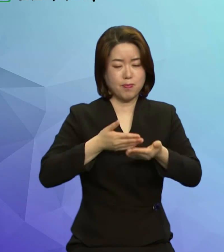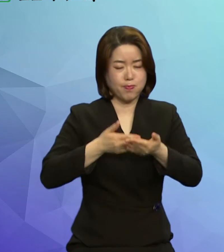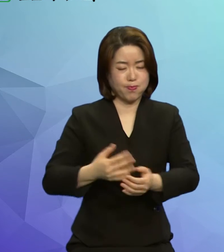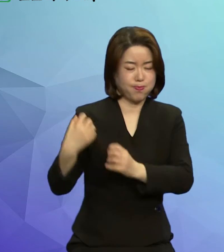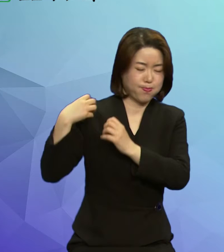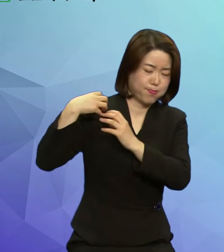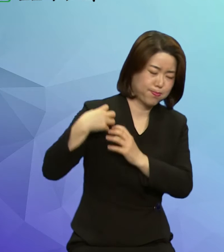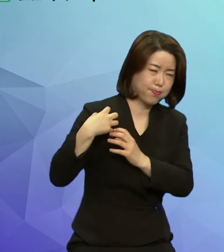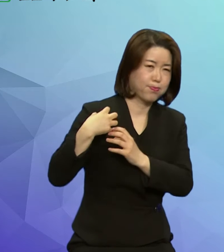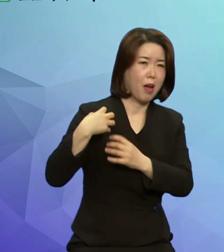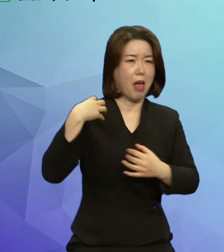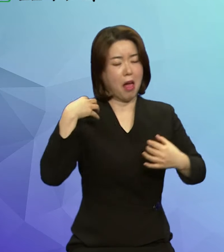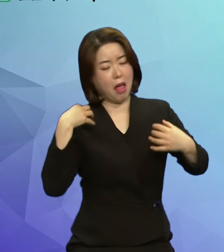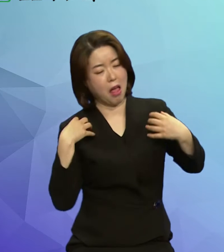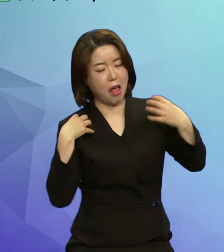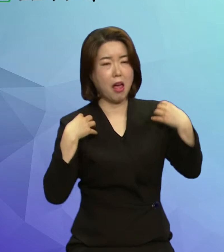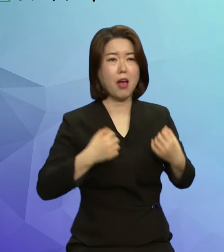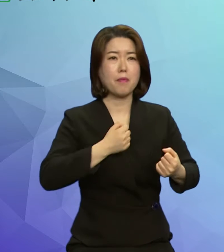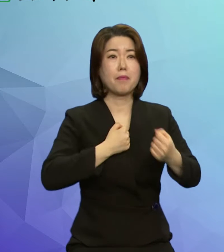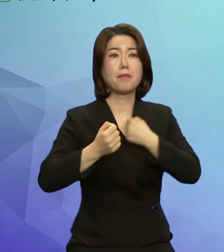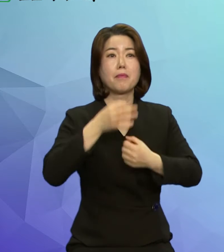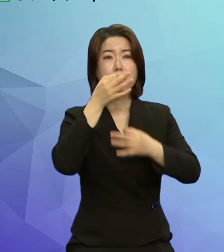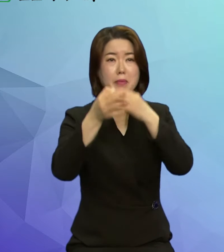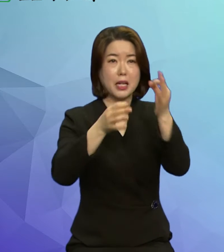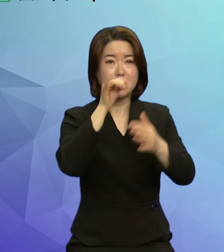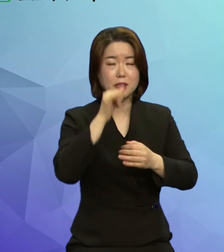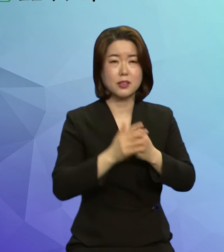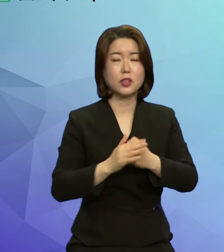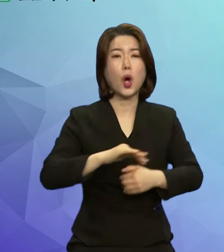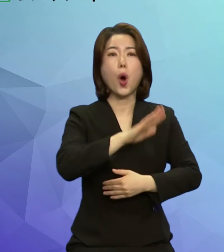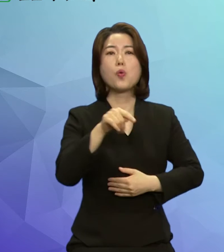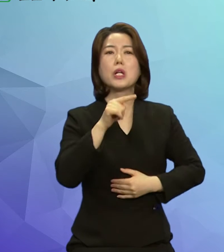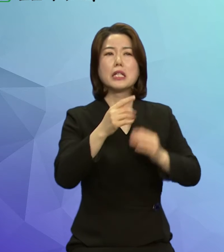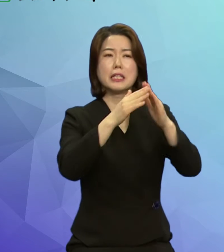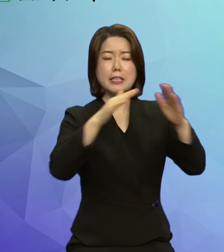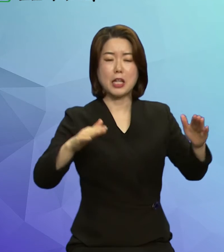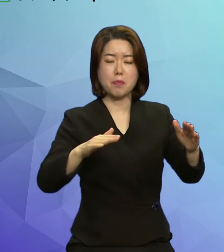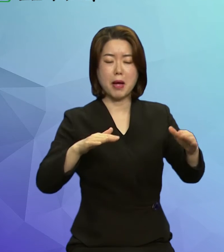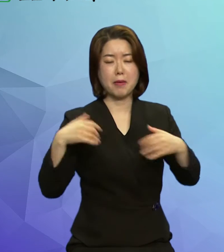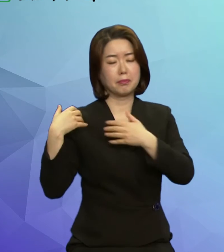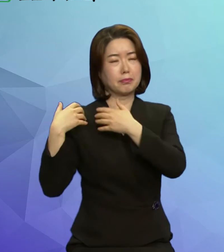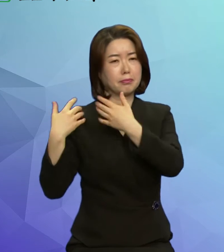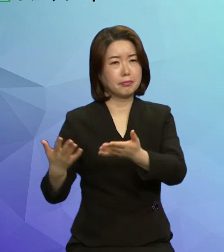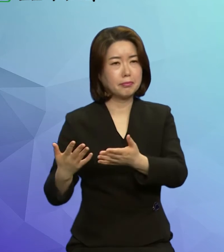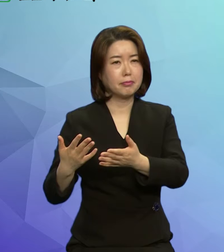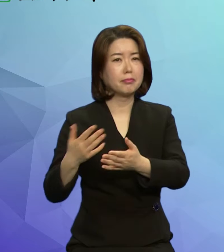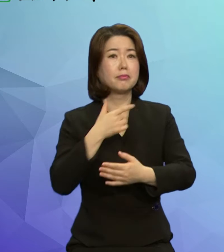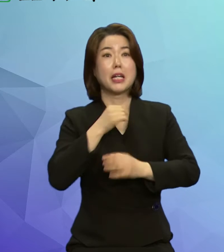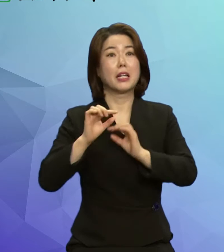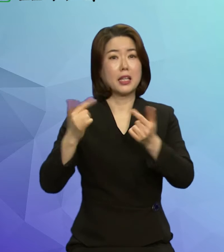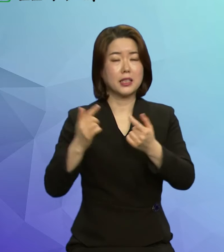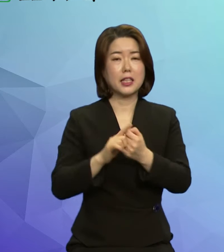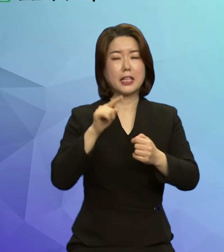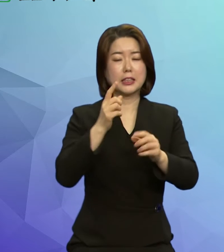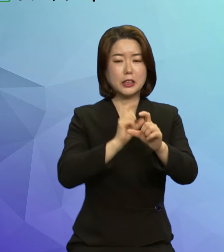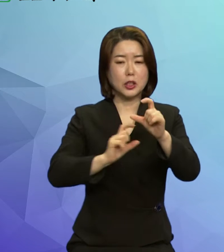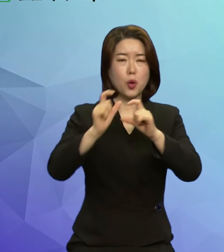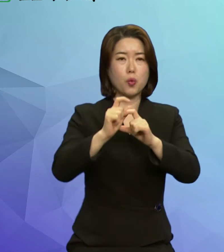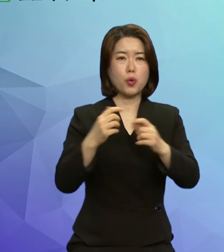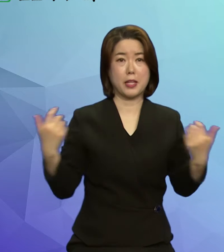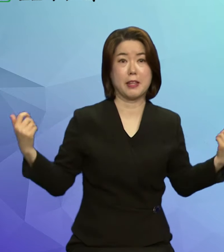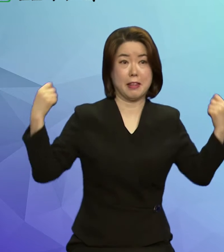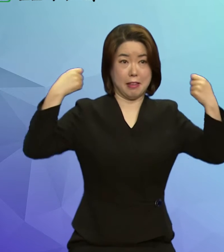짐에 눌려서 탄식하고 있습니다. 우리는 이 장막을 벗어버리기를 바라는 것이 아니라 그 위에